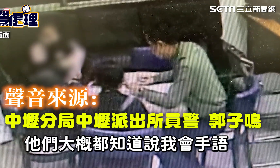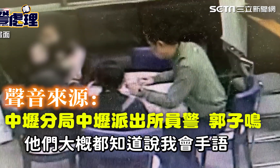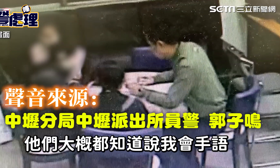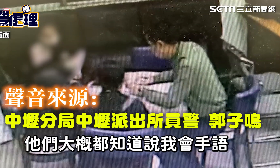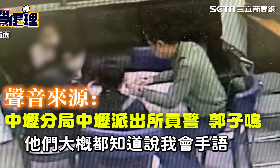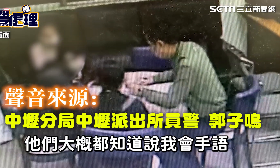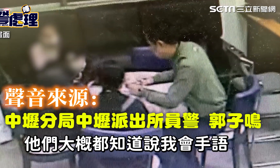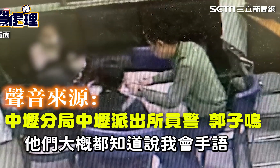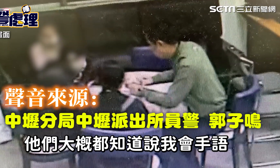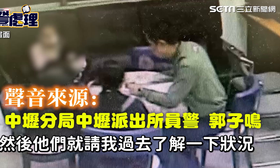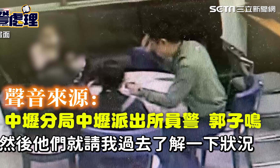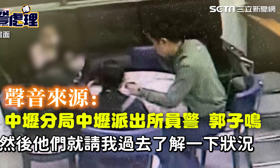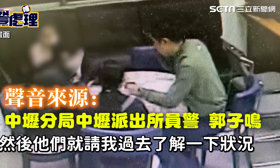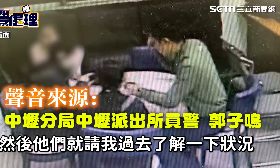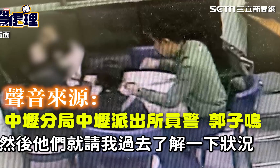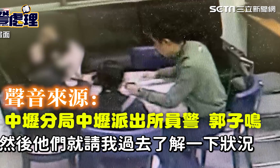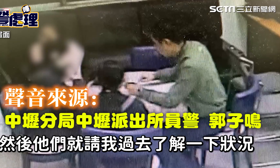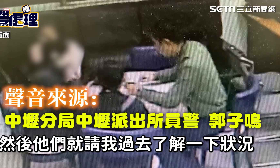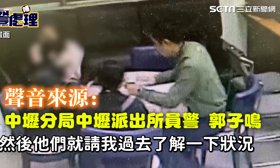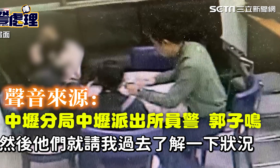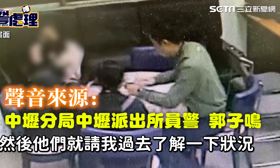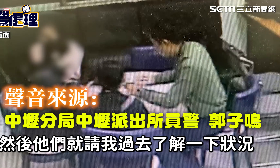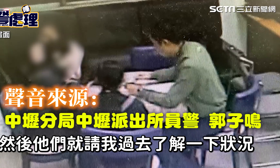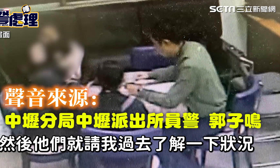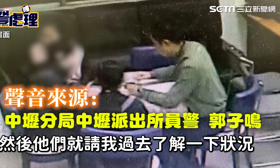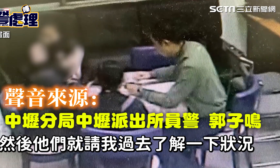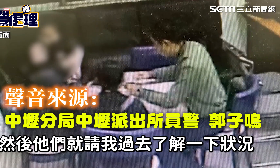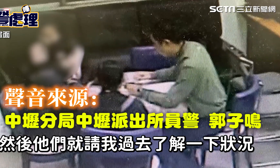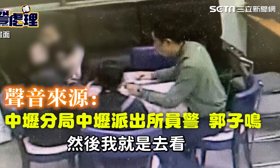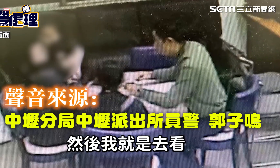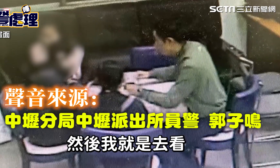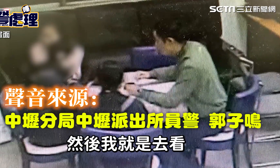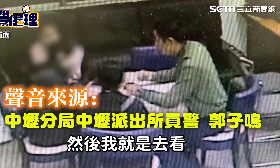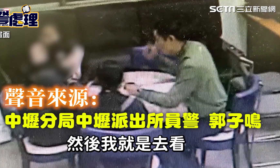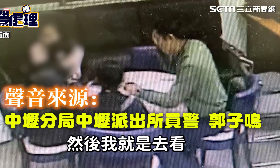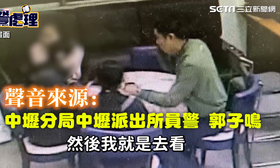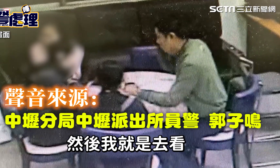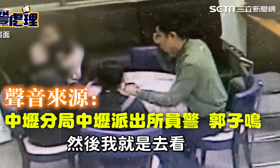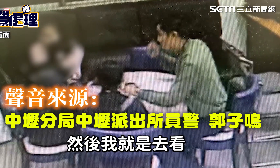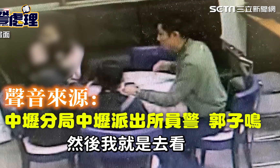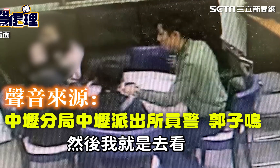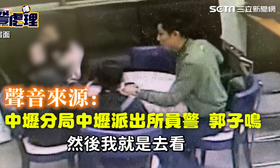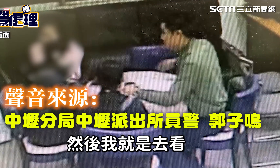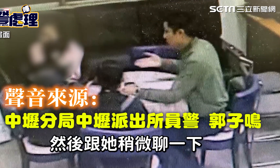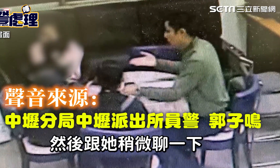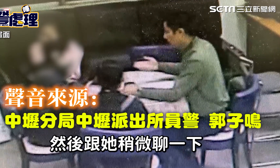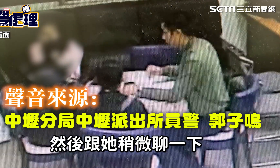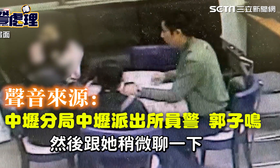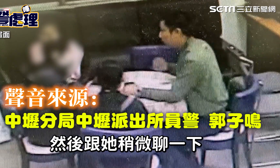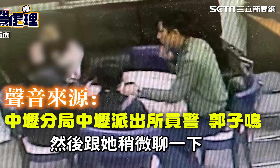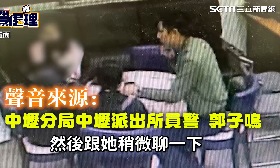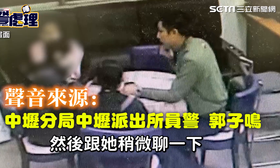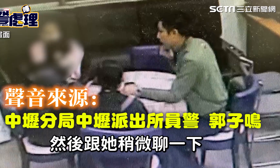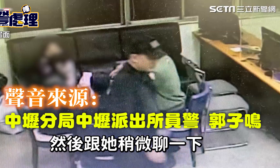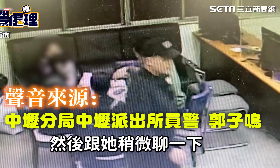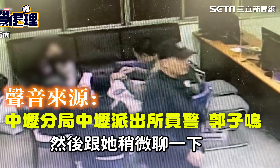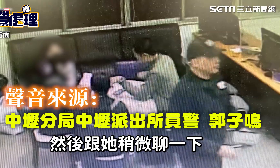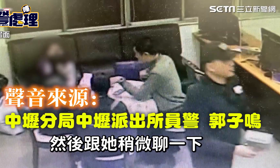说我会写手语，然后他们就请我过去了解一下状况这样，然后我就去看，然后跟他稍微聊一下，